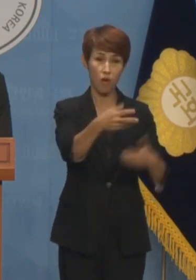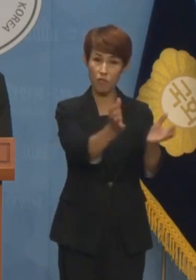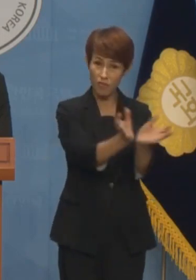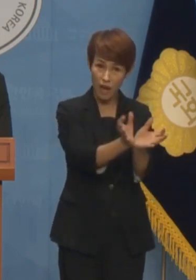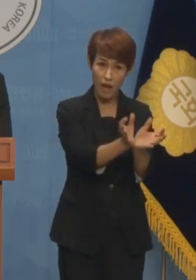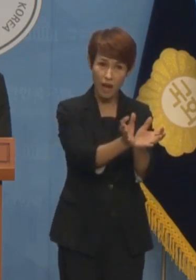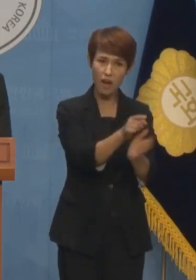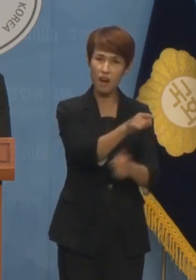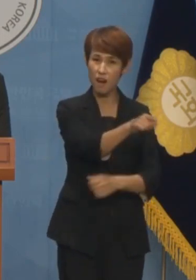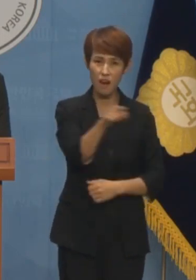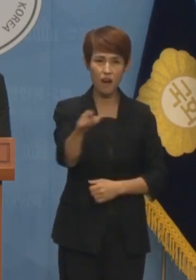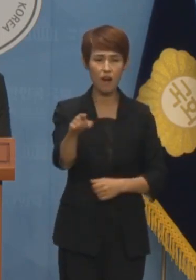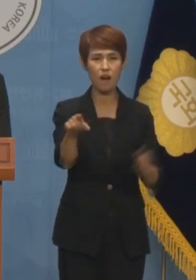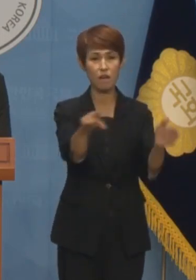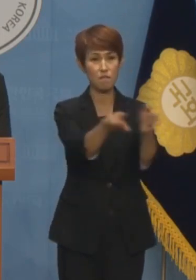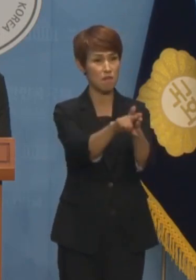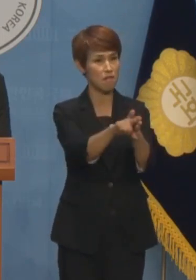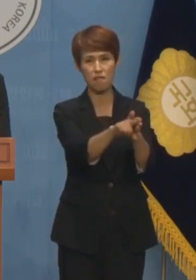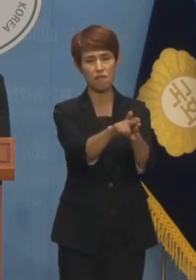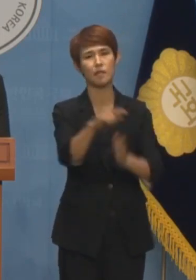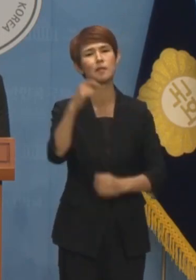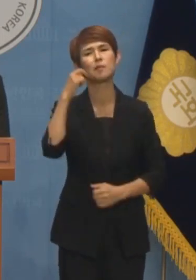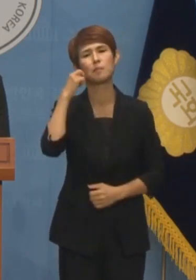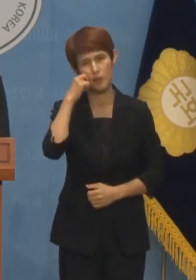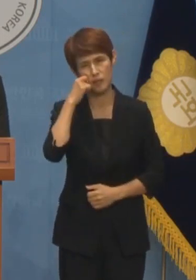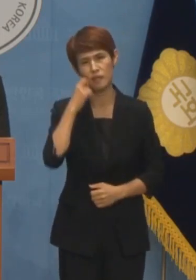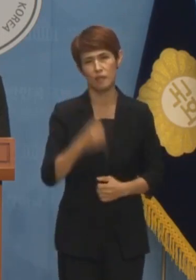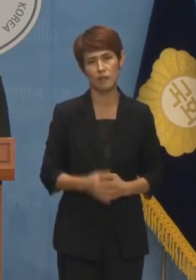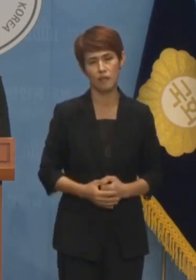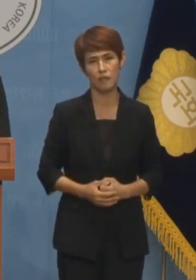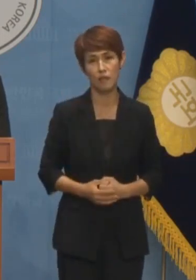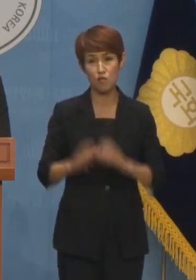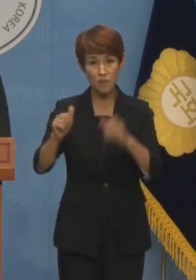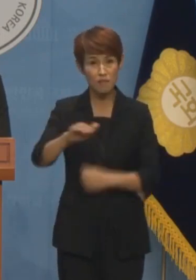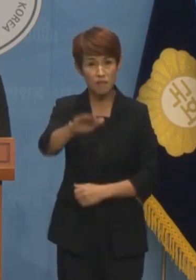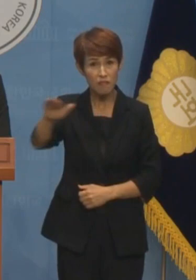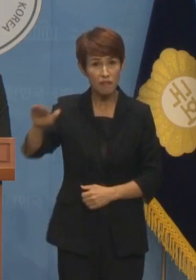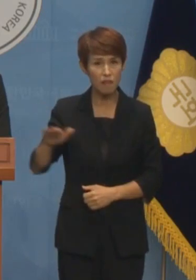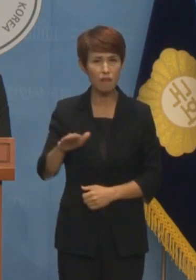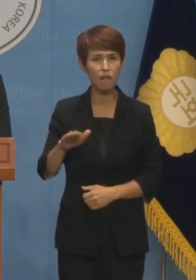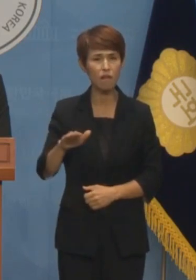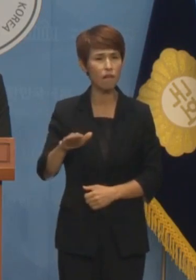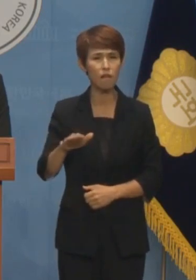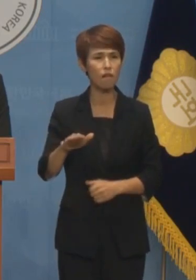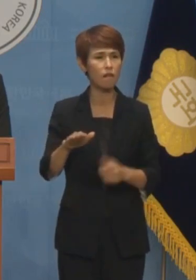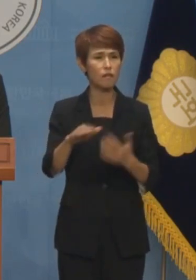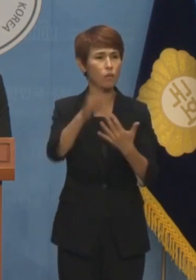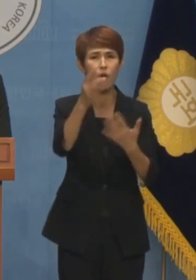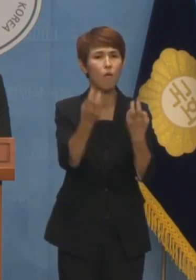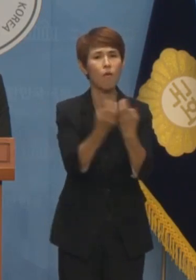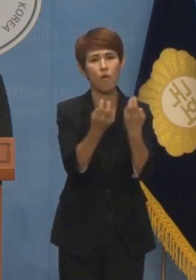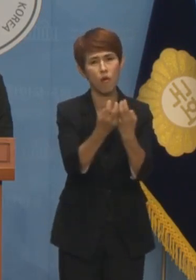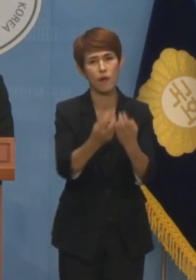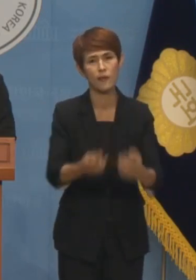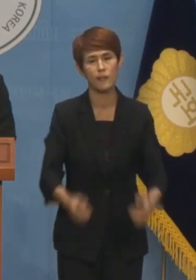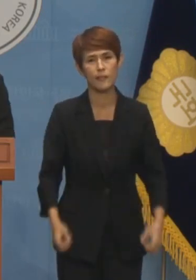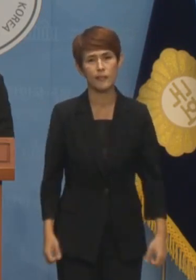어느 곳에도 신뢰를 보낼 수 없는 우리 국민들은 이제 무엇을 선택해야 합니까?